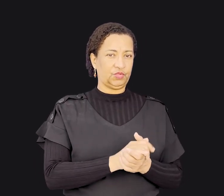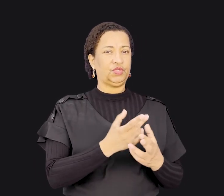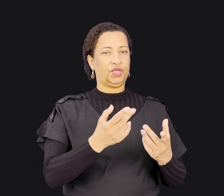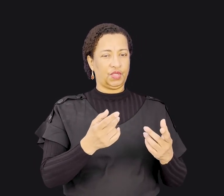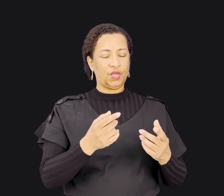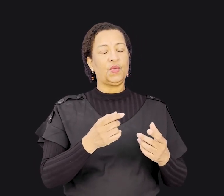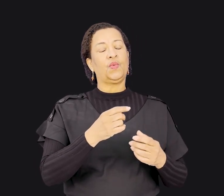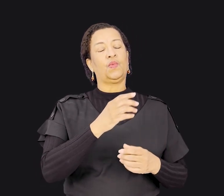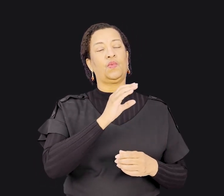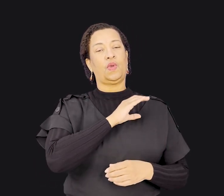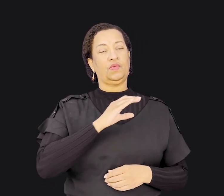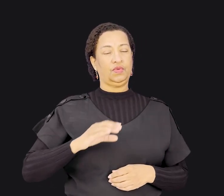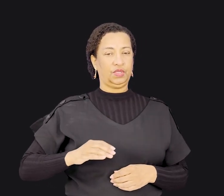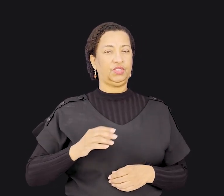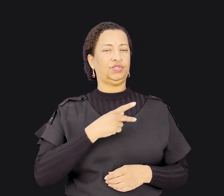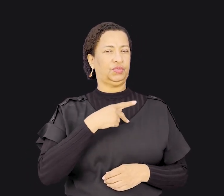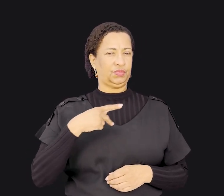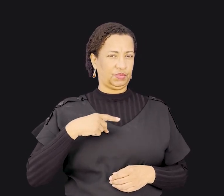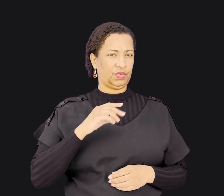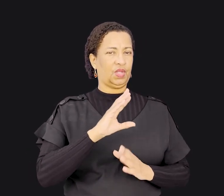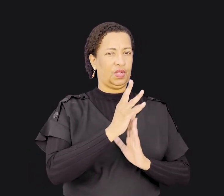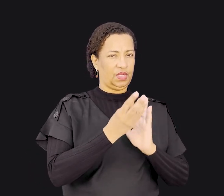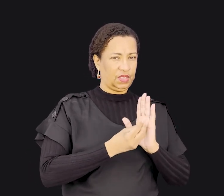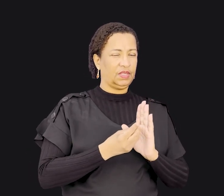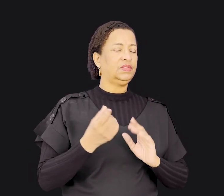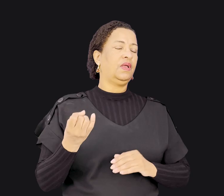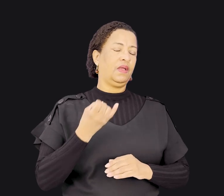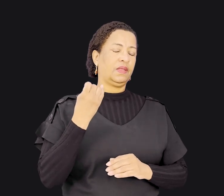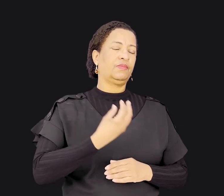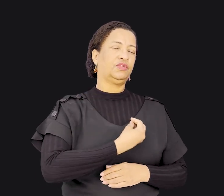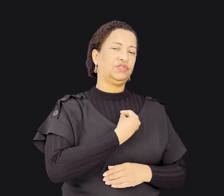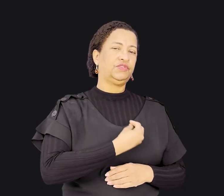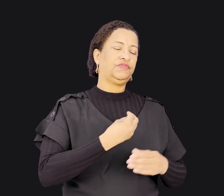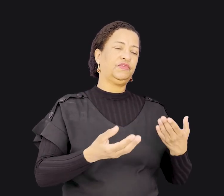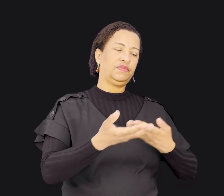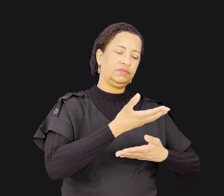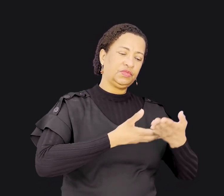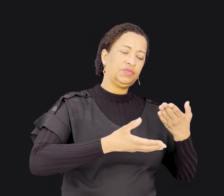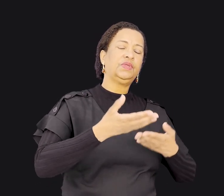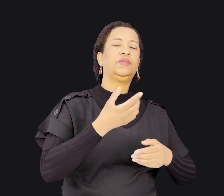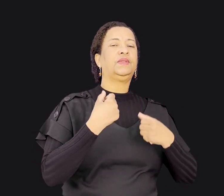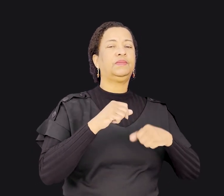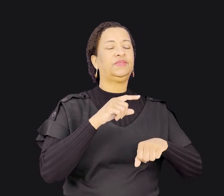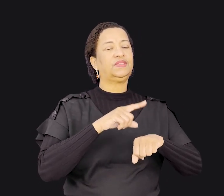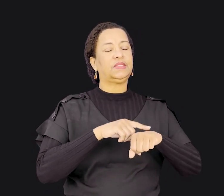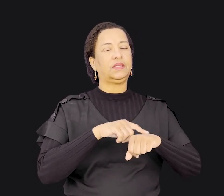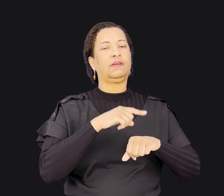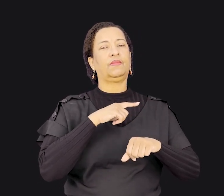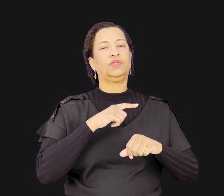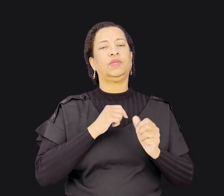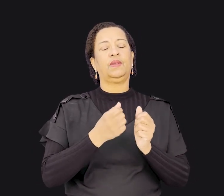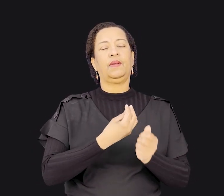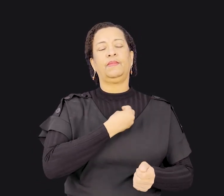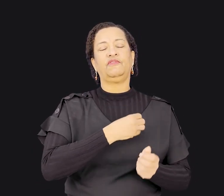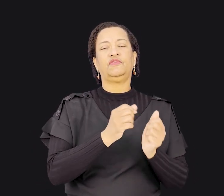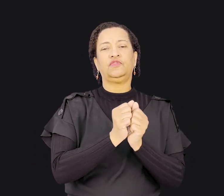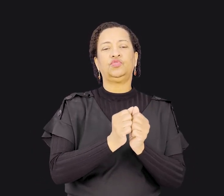Cristo pastoreia a igreja, é importante que convivam com elas e que arrumem tempo para passar com elas. Este é um dos conselhos de